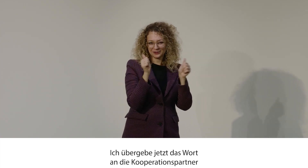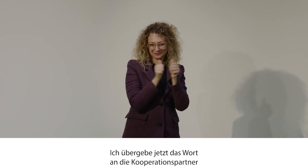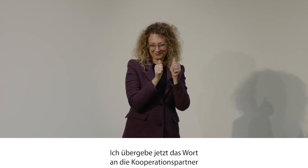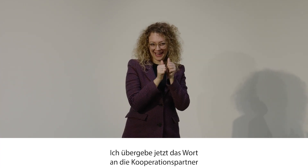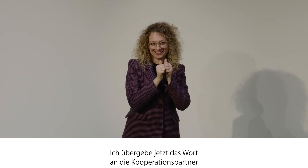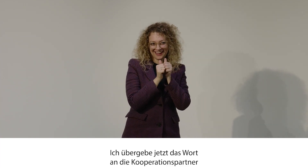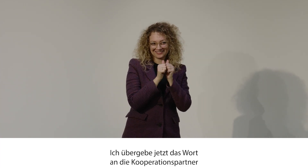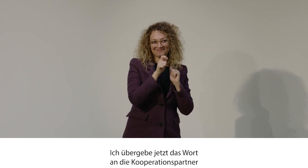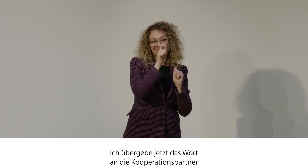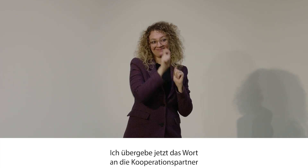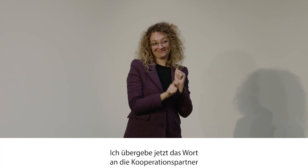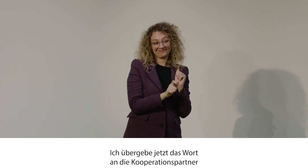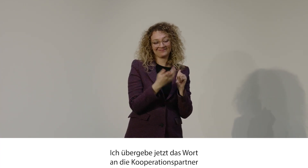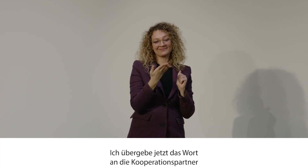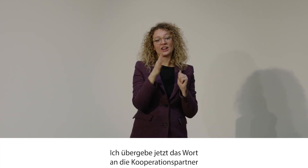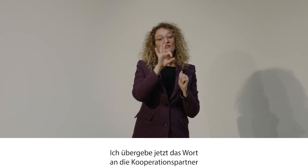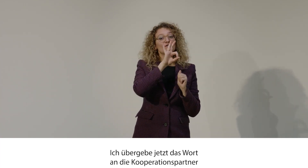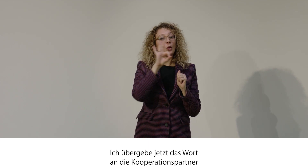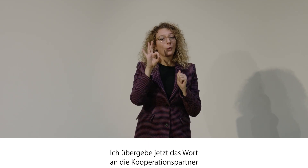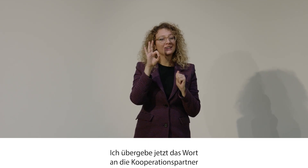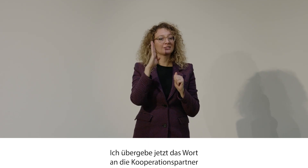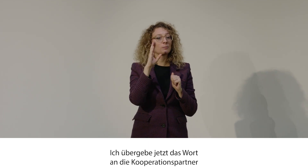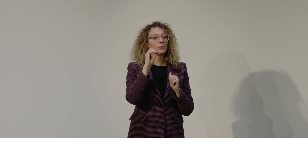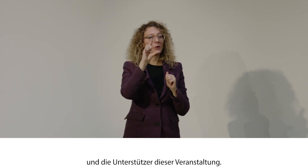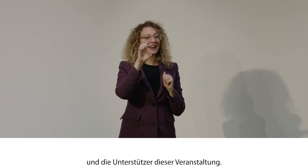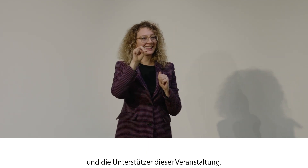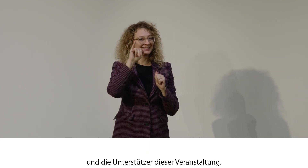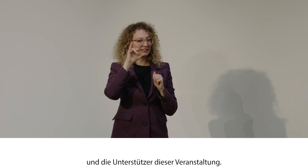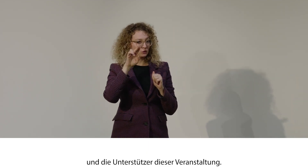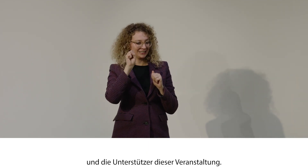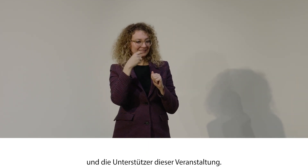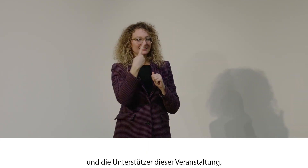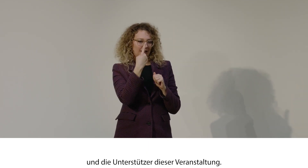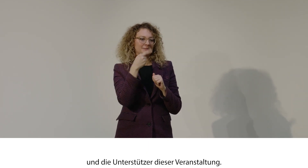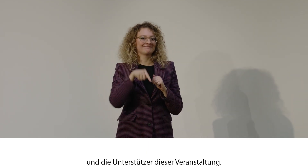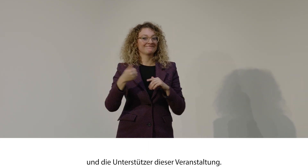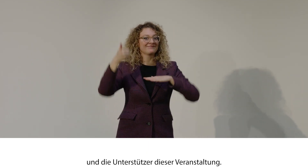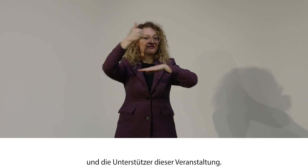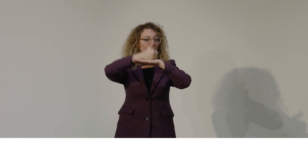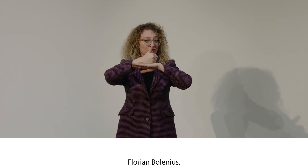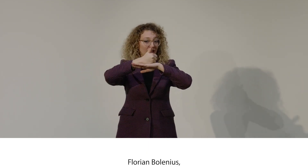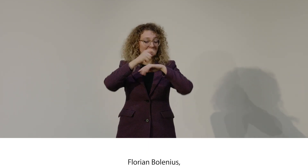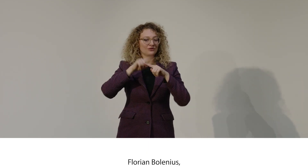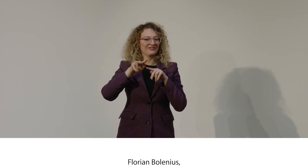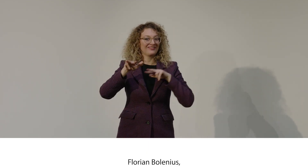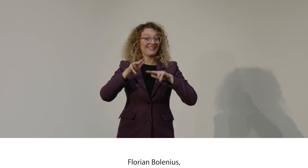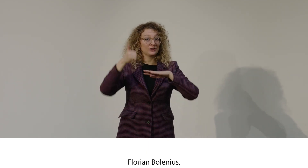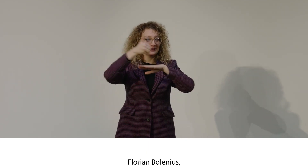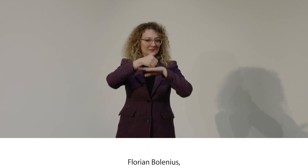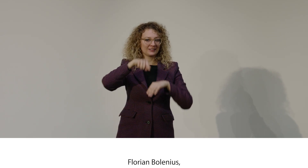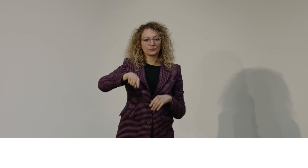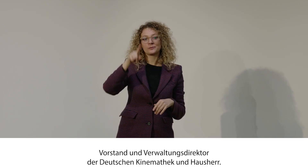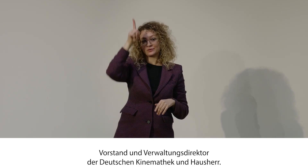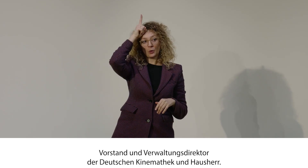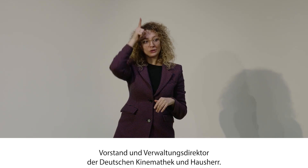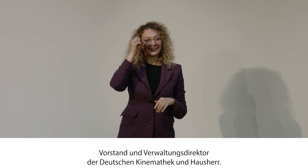Ich übergebe jetzt das Wort an die Kooperationspartner und die Unterstützer dieser Veranstaltung. Florian Bolenius,